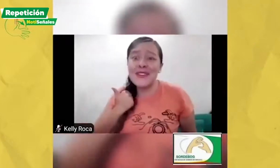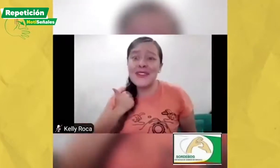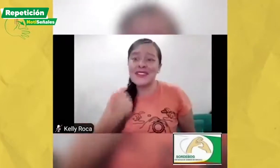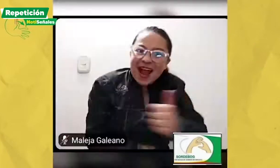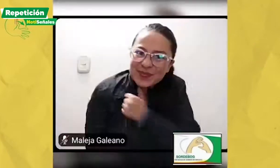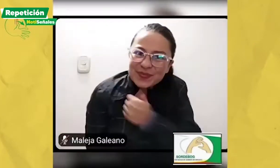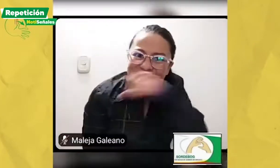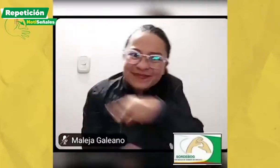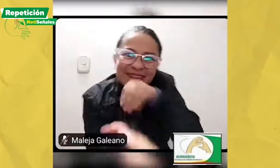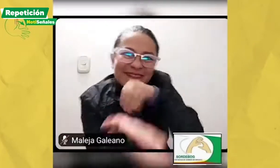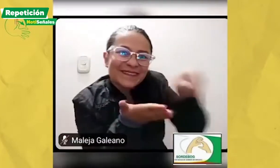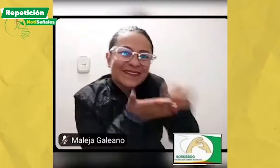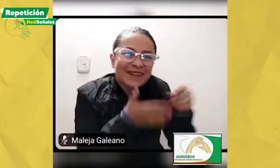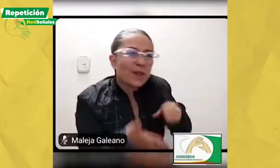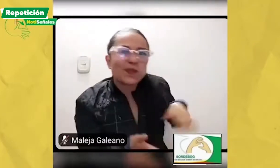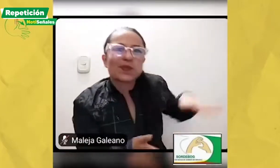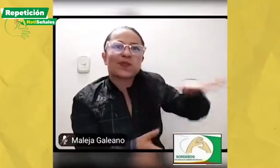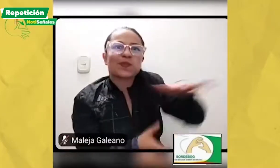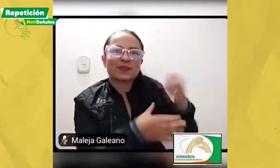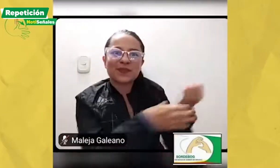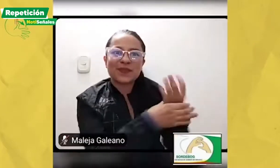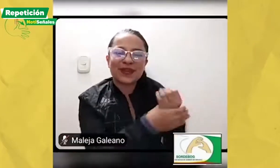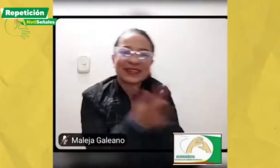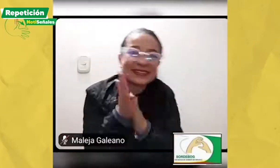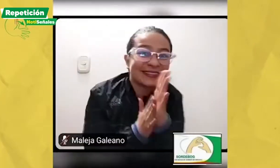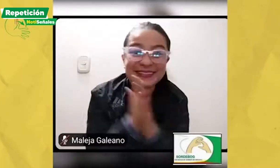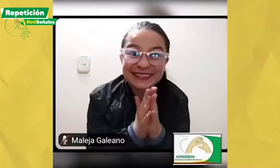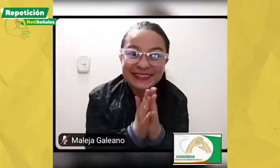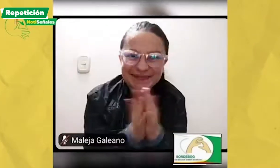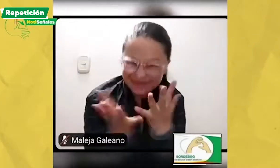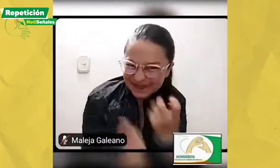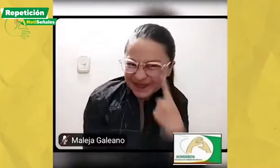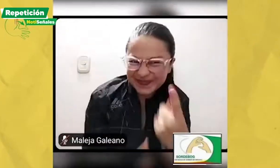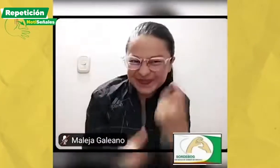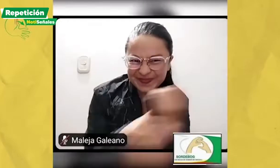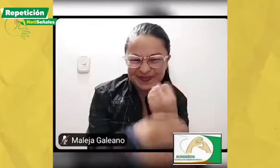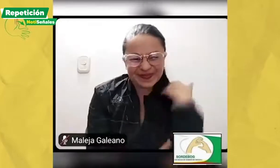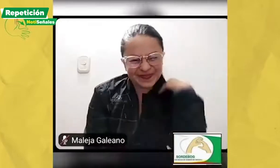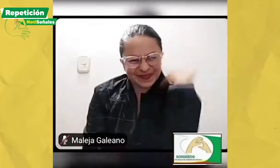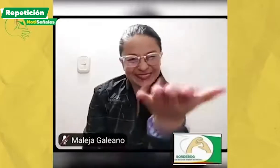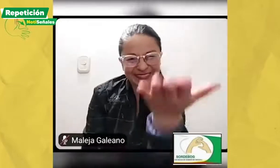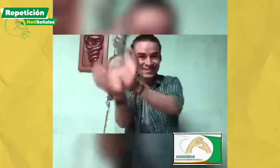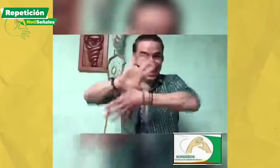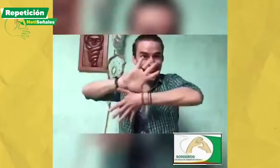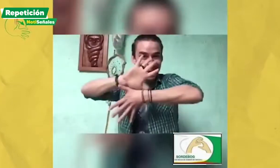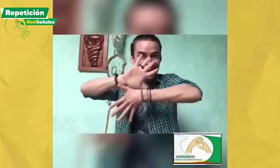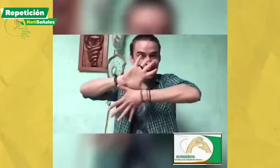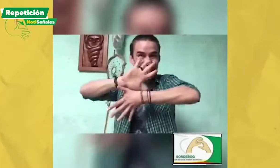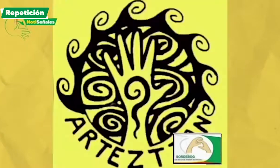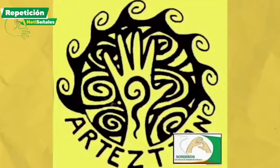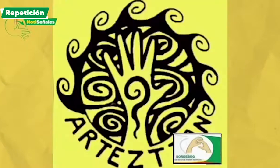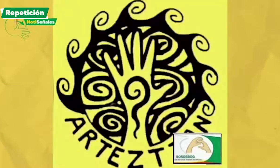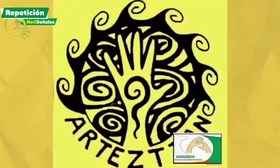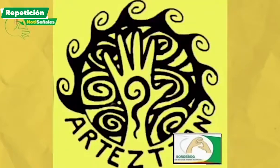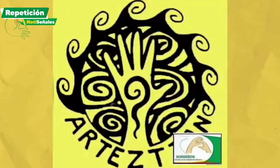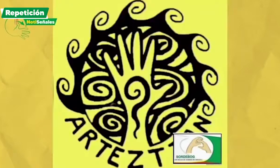Aprovechen Si Aprovechen A Comprar Diferentes Artículos Tendremos Estos Productos